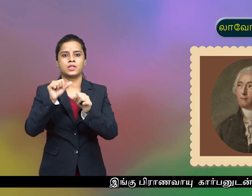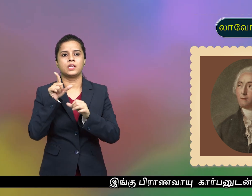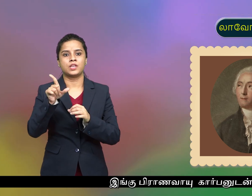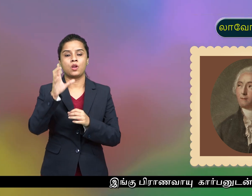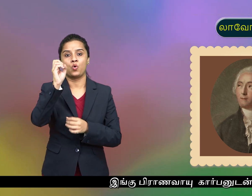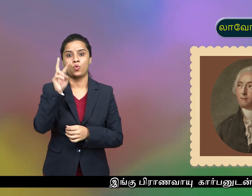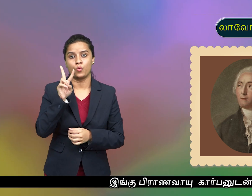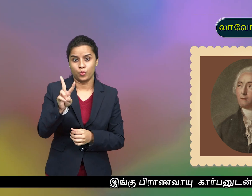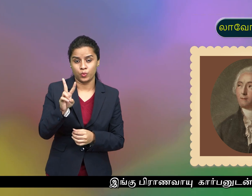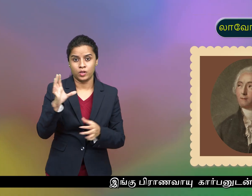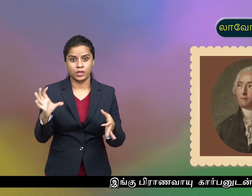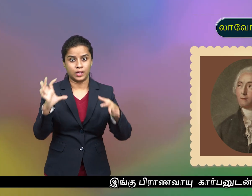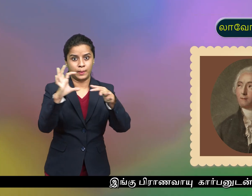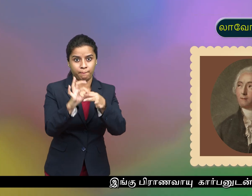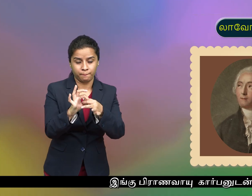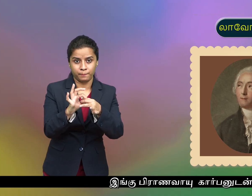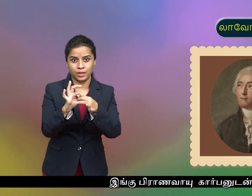இங்கு பிராணவாயு கார்பனுடன்